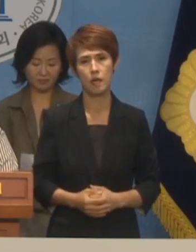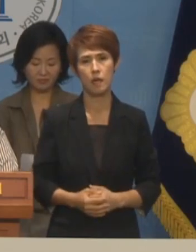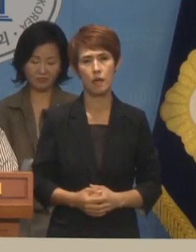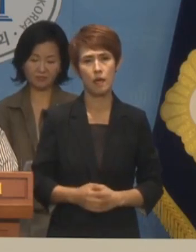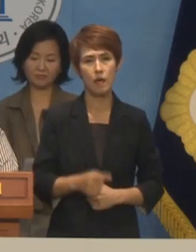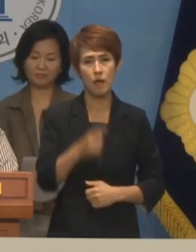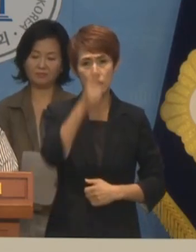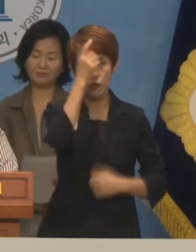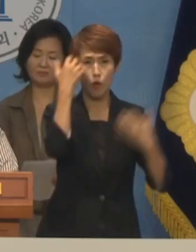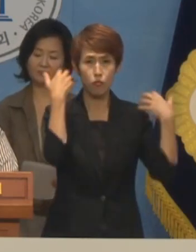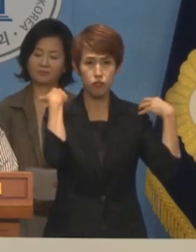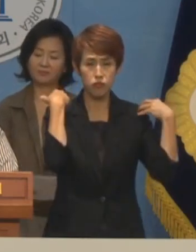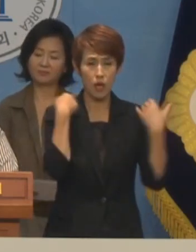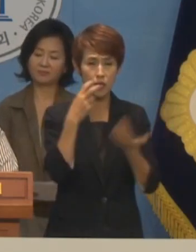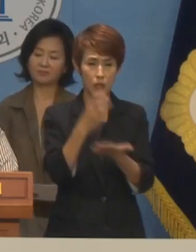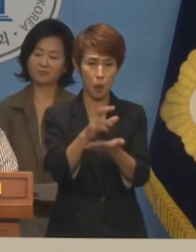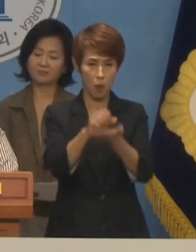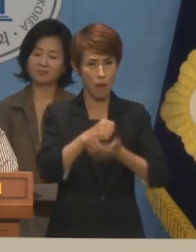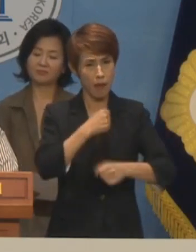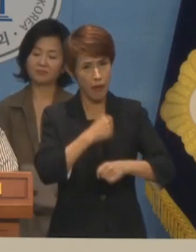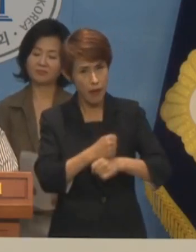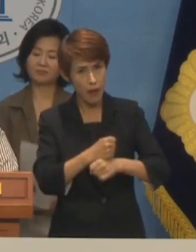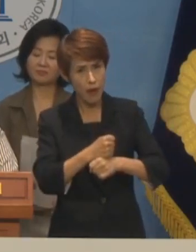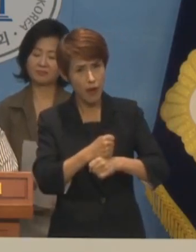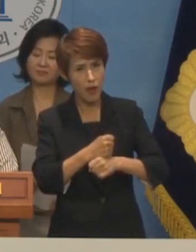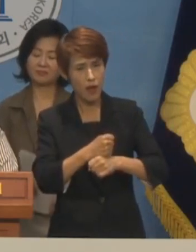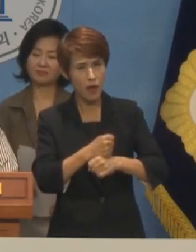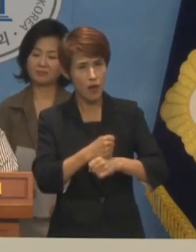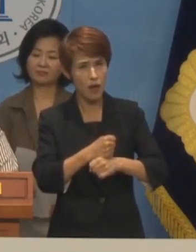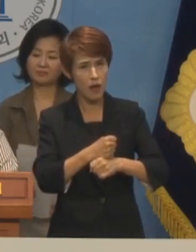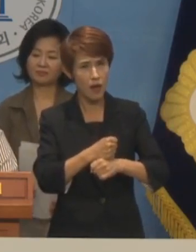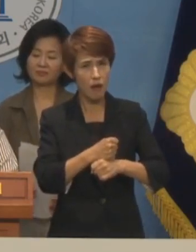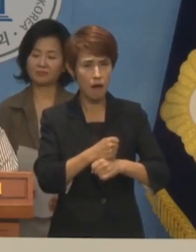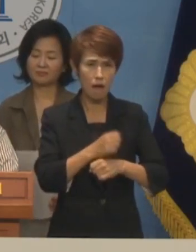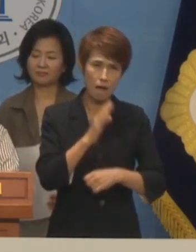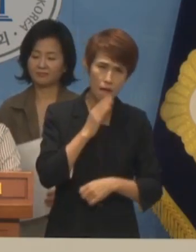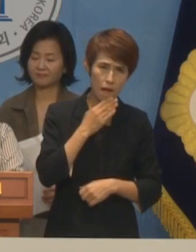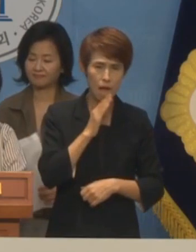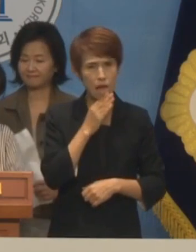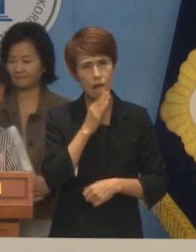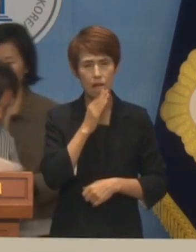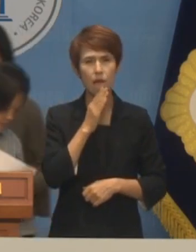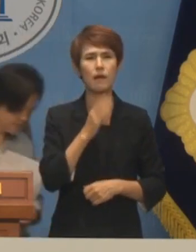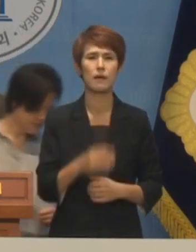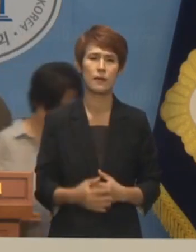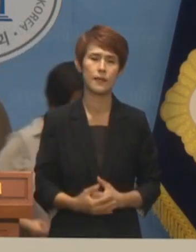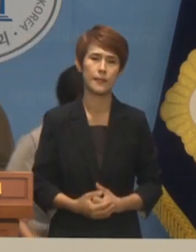정부의 제도 도입 의지에 대해 의구심을 갖지 않을 수 없습니다.